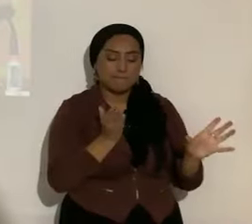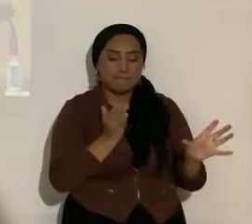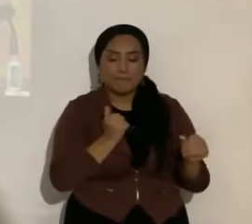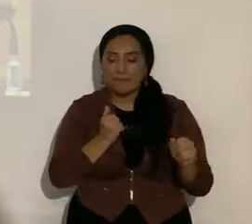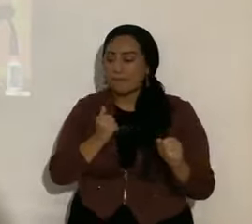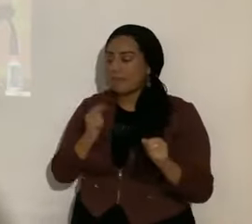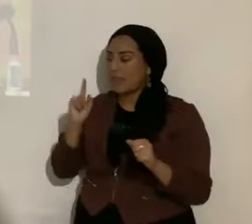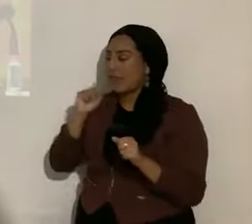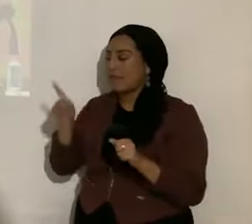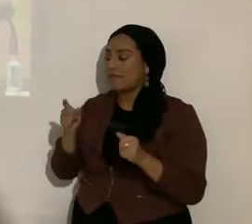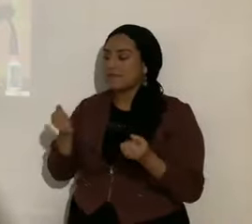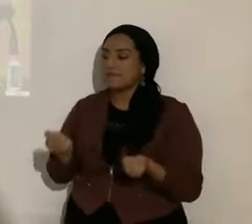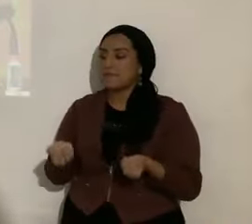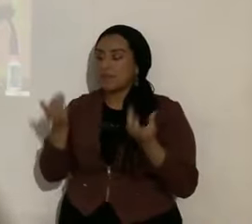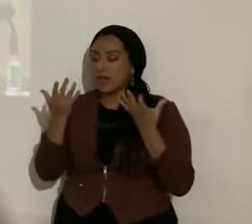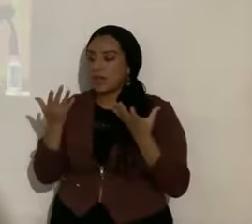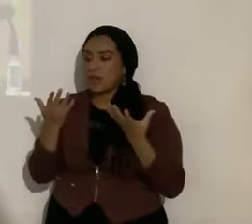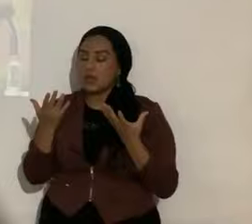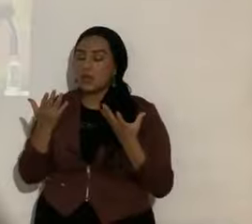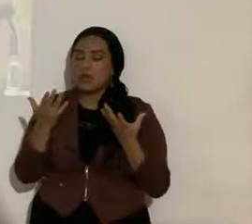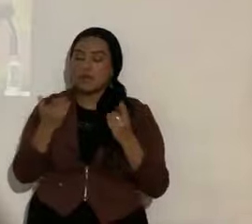como mandar fuego